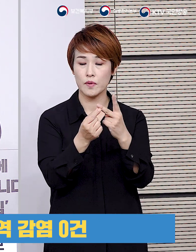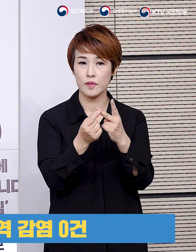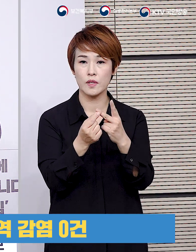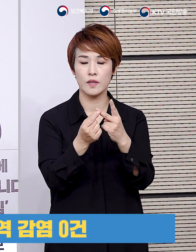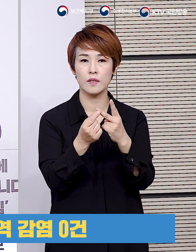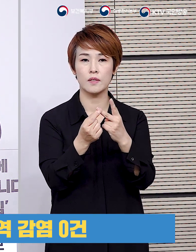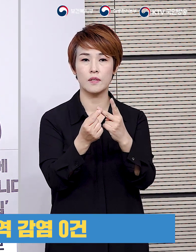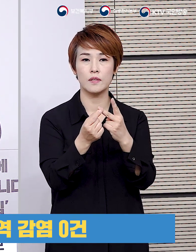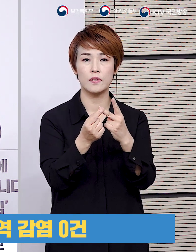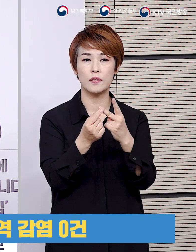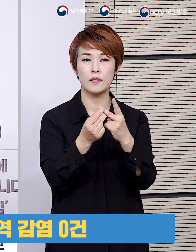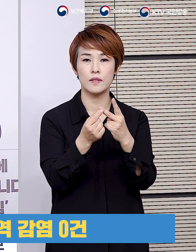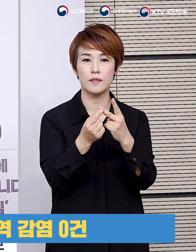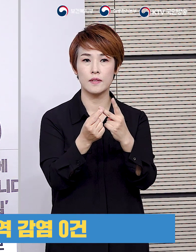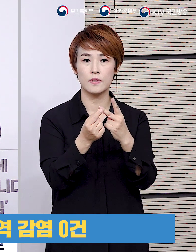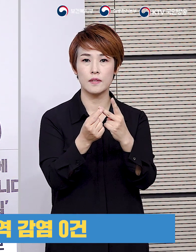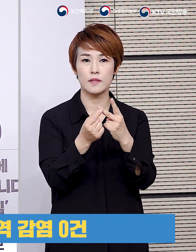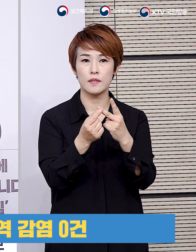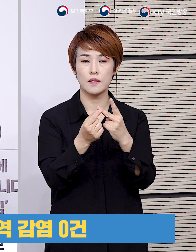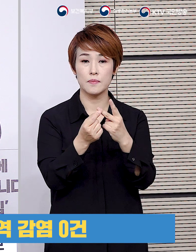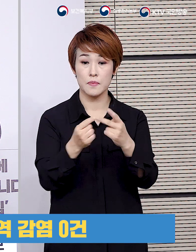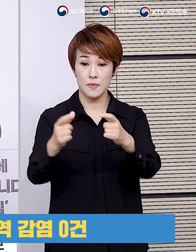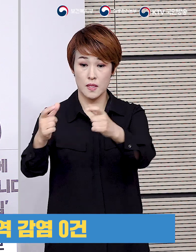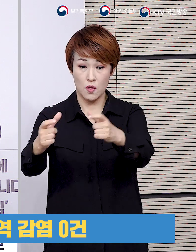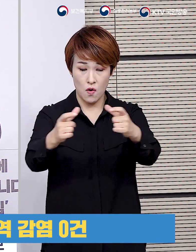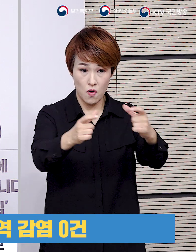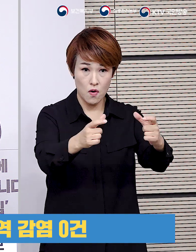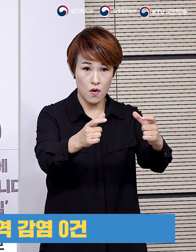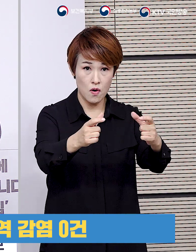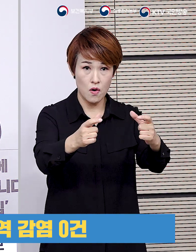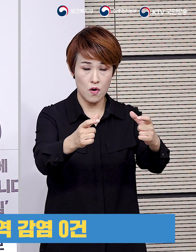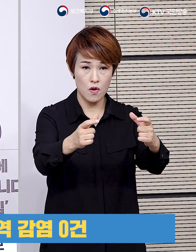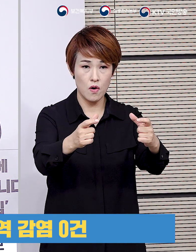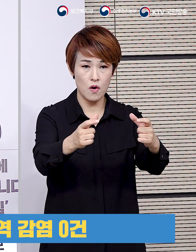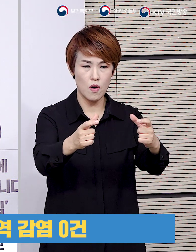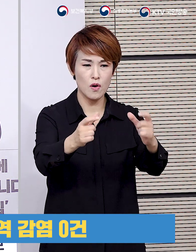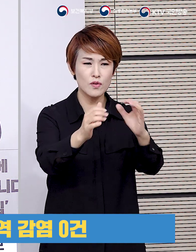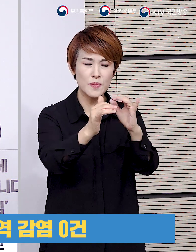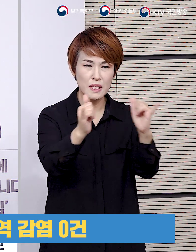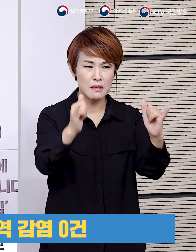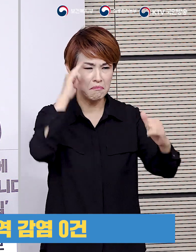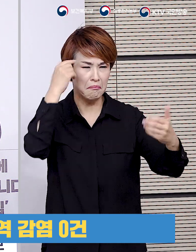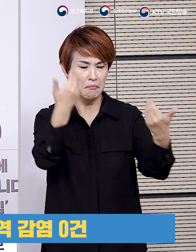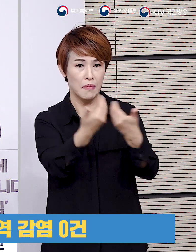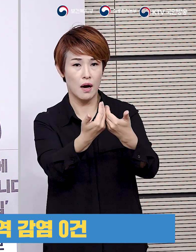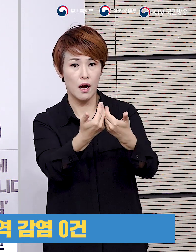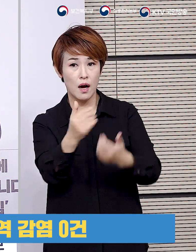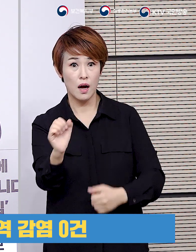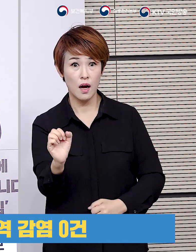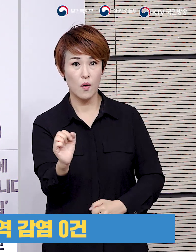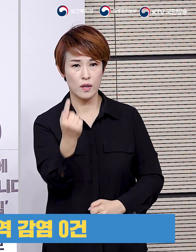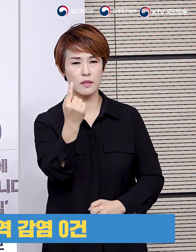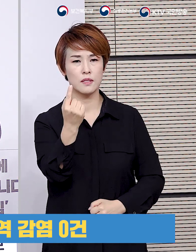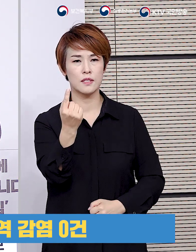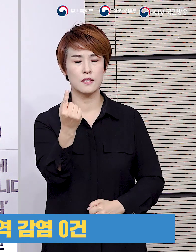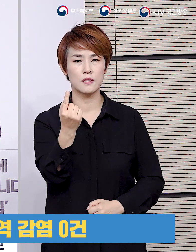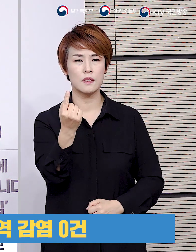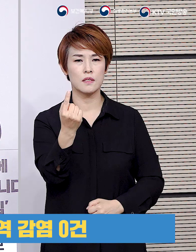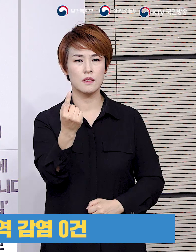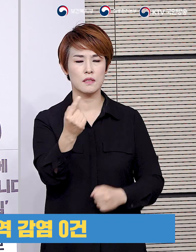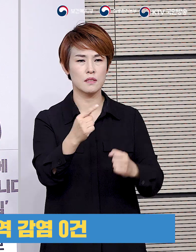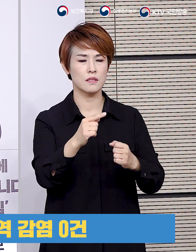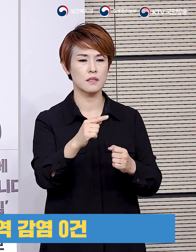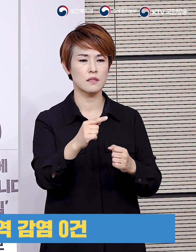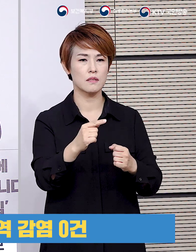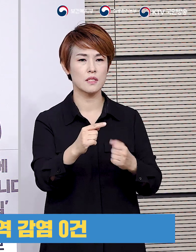두 번째로 이러한 그 지역 사회의 지역 주민들이 반발로 인해서